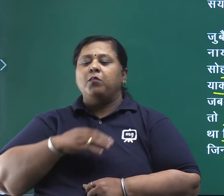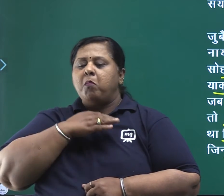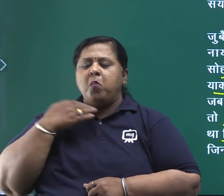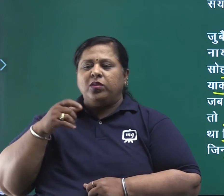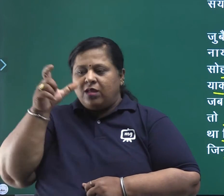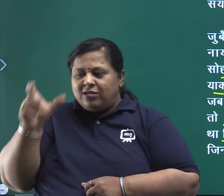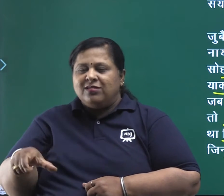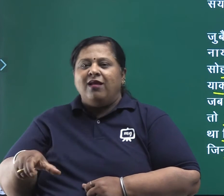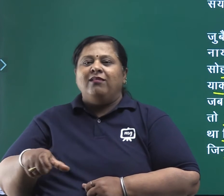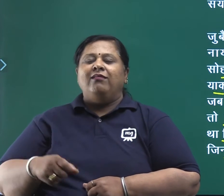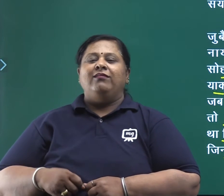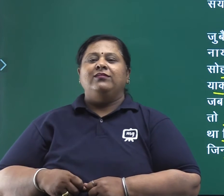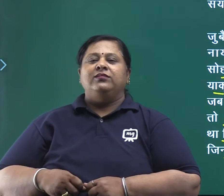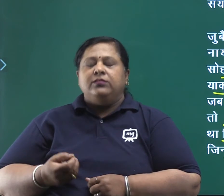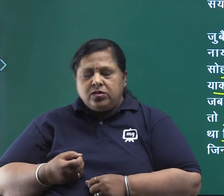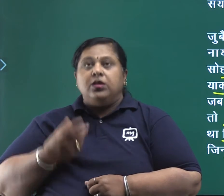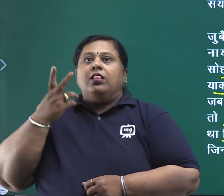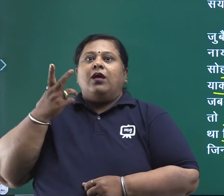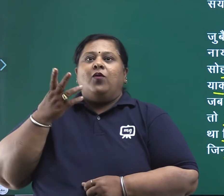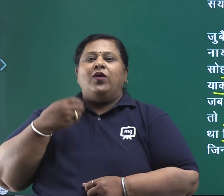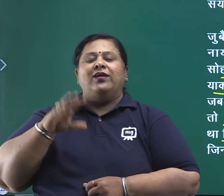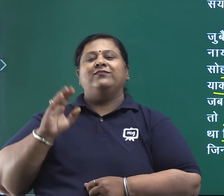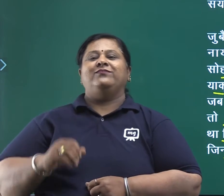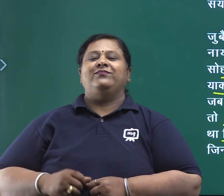मुर्दा इंसान जिंदा हो गए।